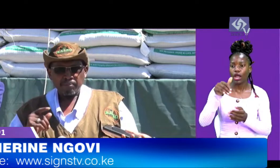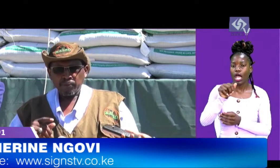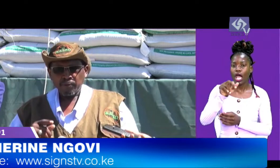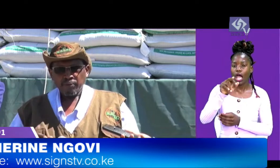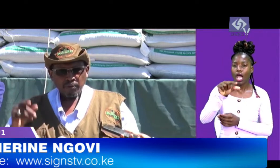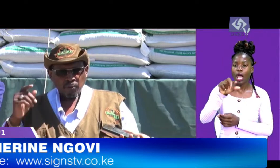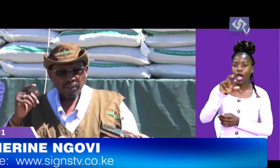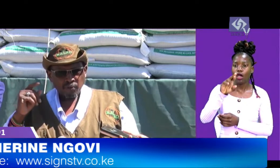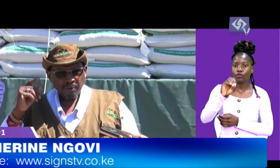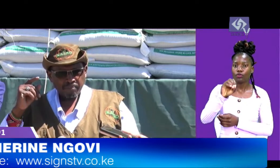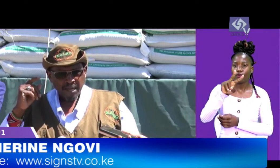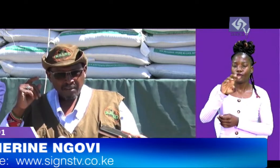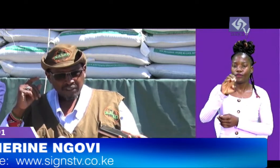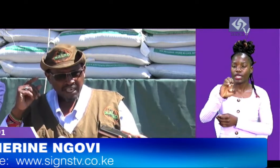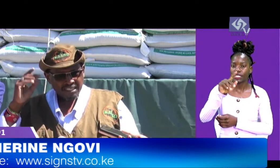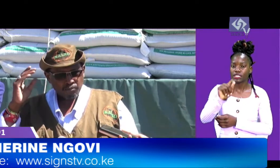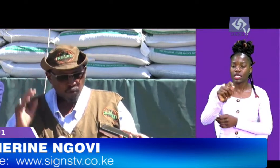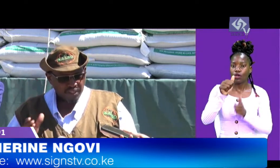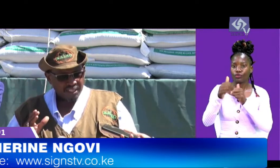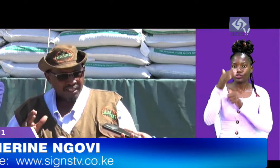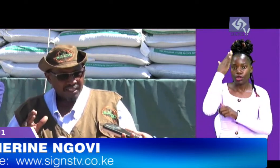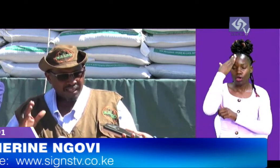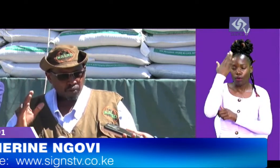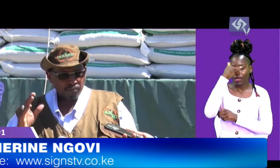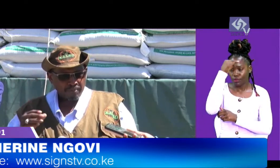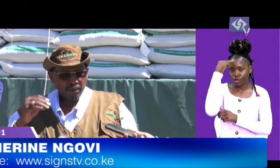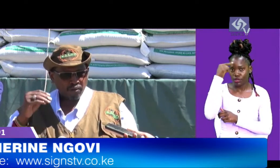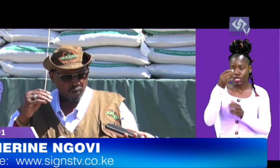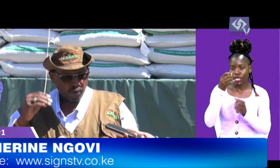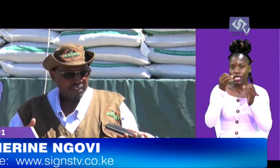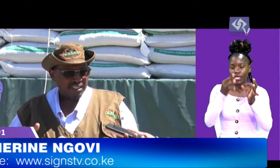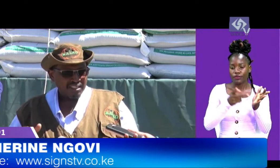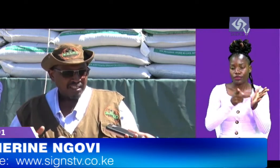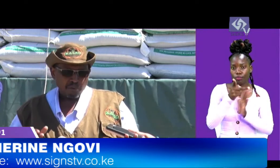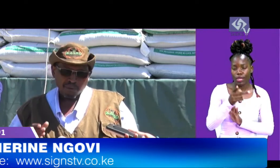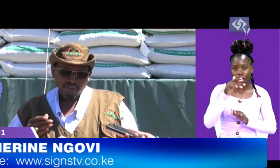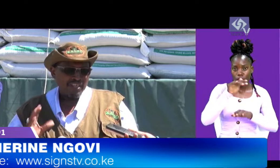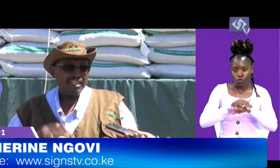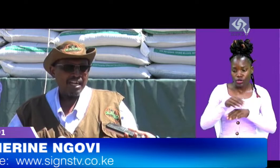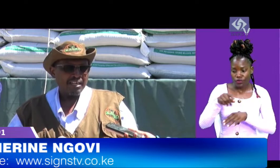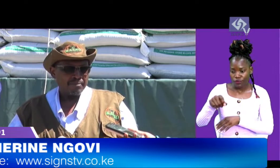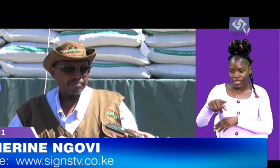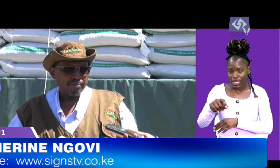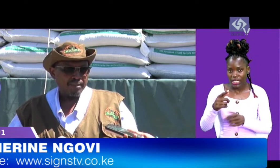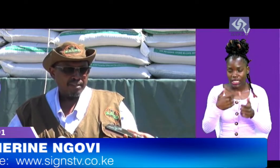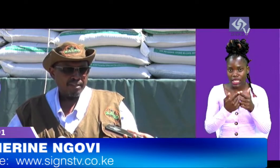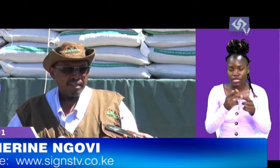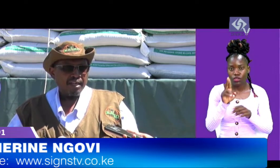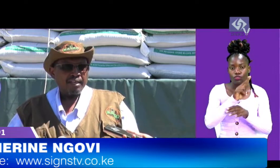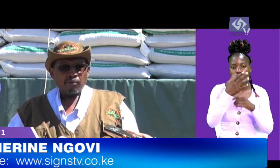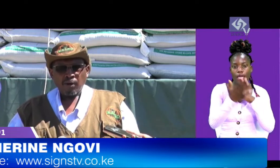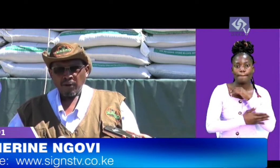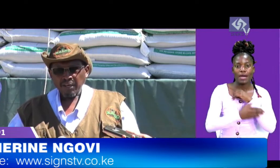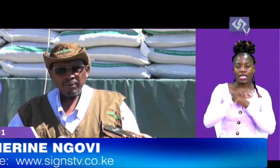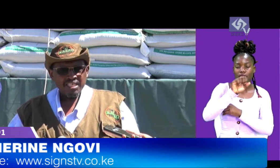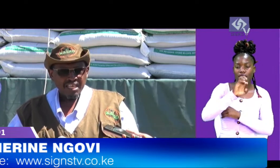sababu ukinunua fertilizer mzuri na utumie mbegu duni utafaidika. Na kwa wale